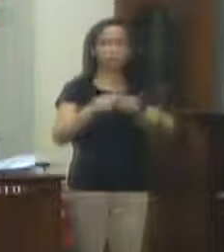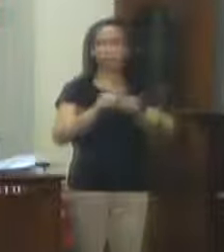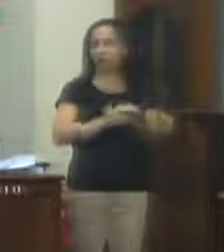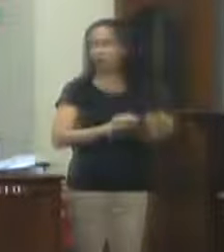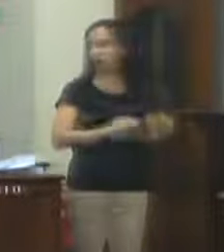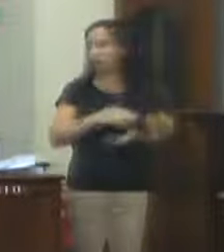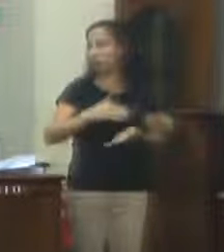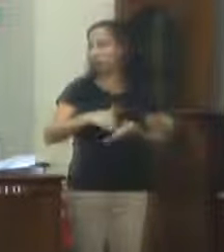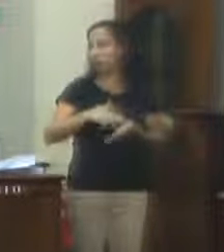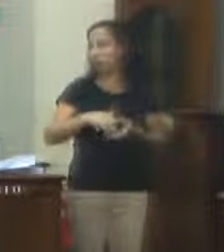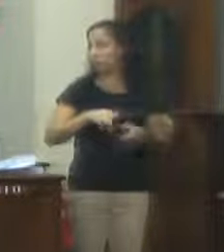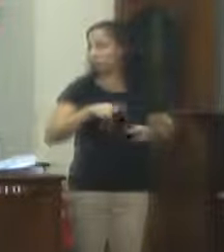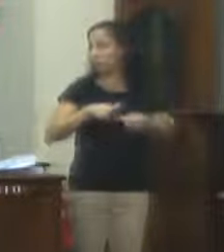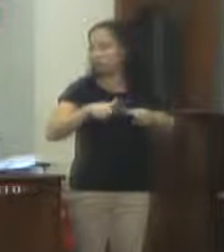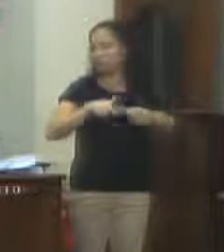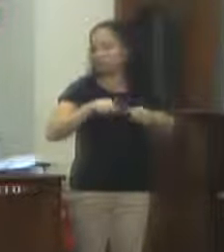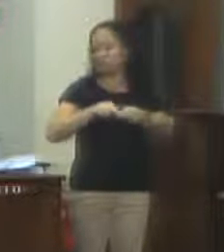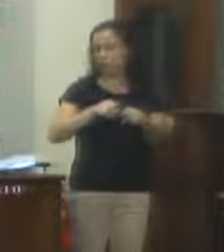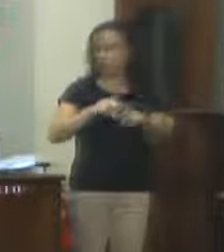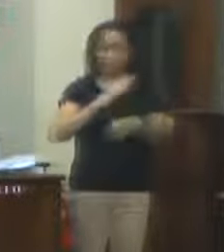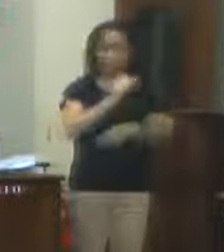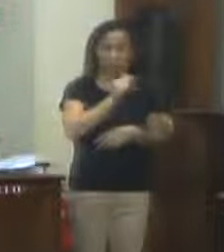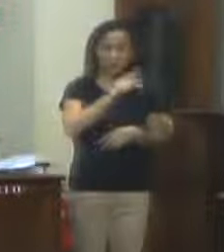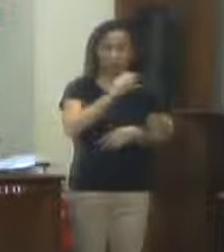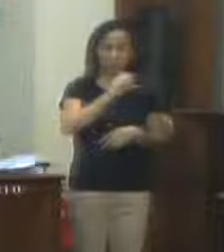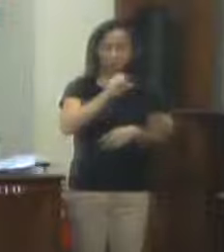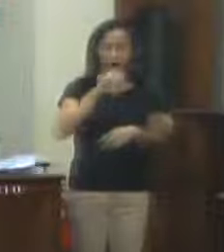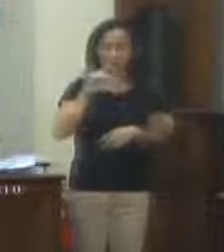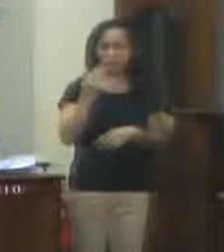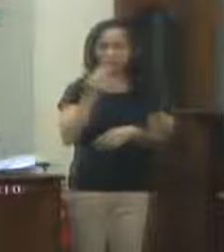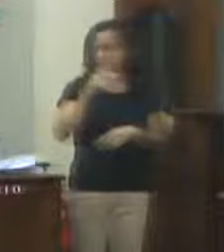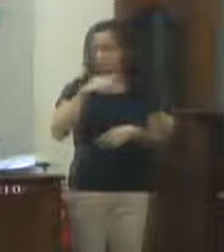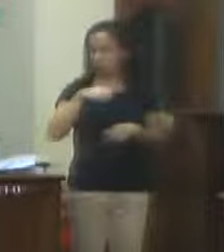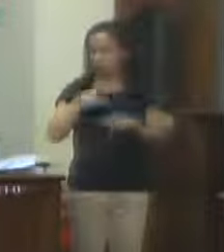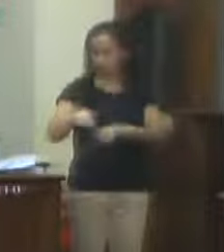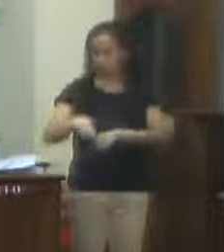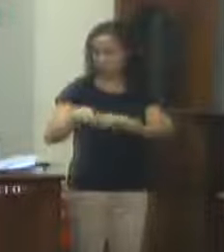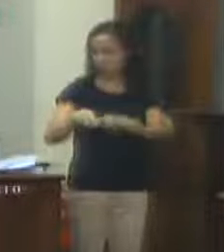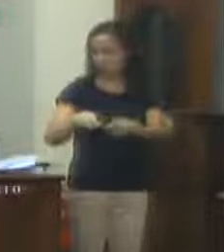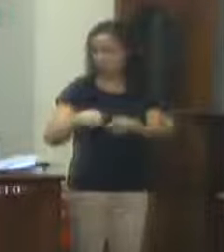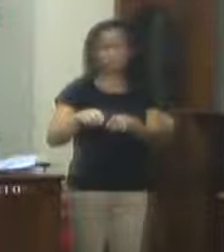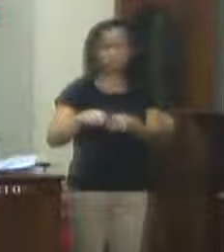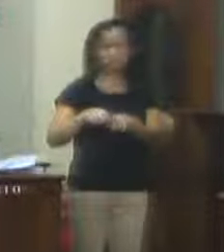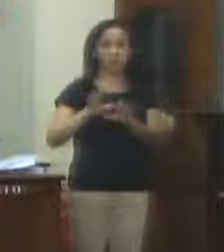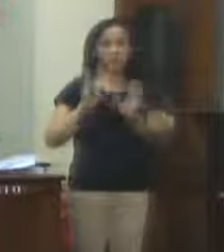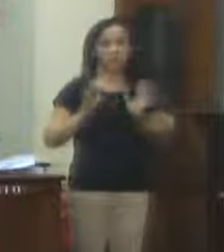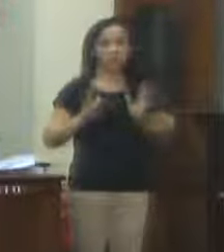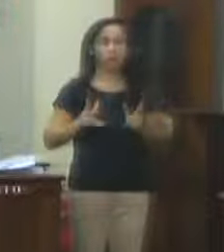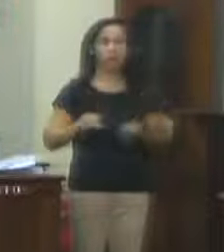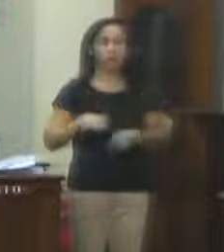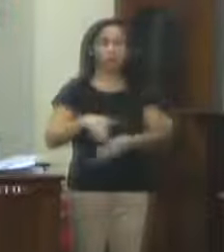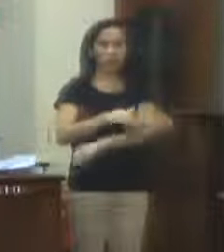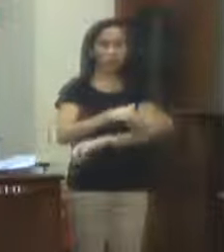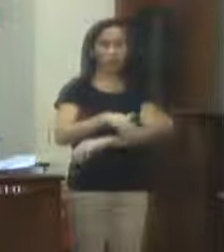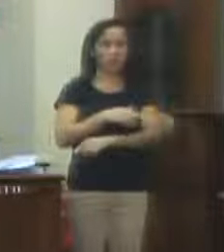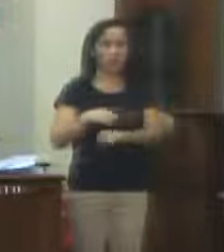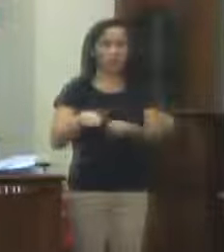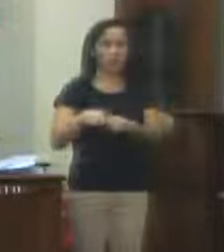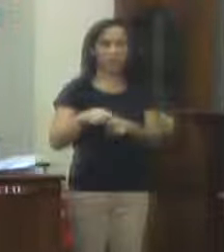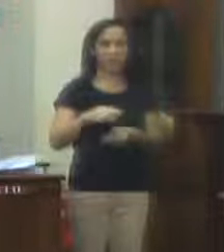senhor secretário de Serviço Público e Defesa Civil, Carlos Henrique, providenciar com urgência a capina limpeza da rua José